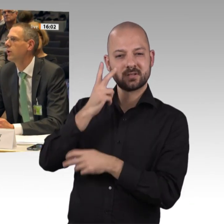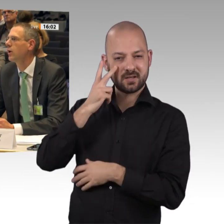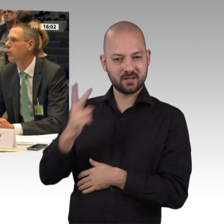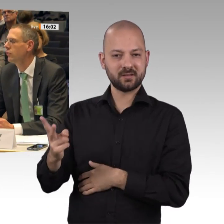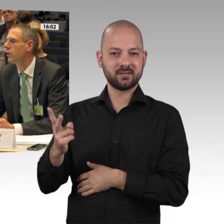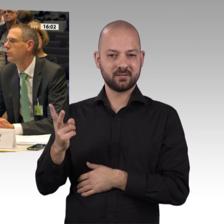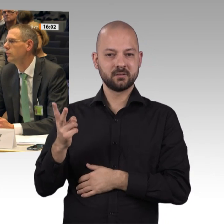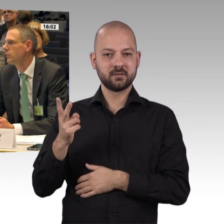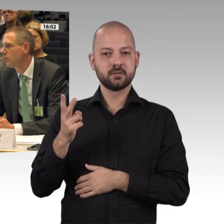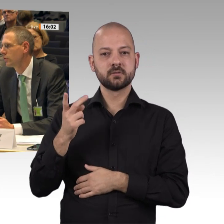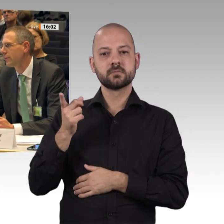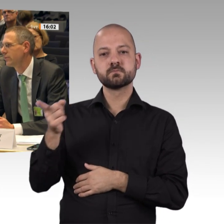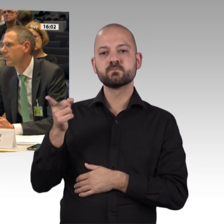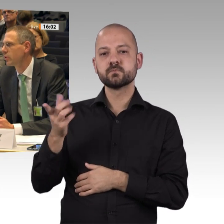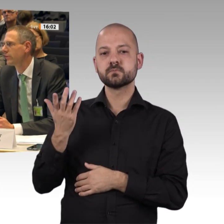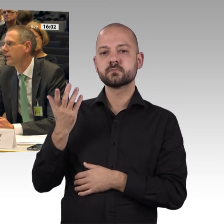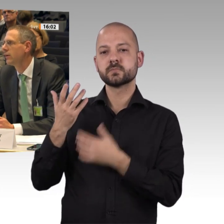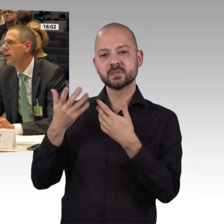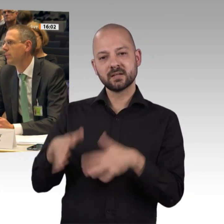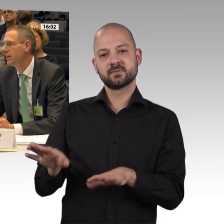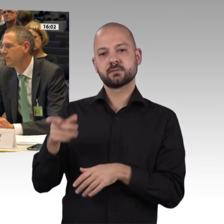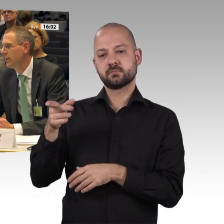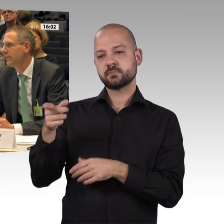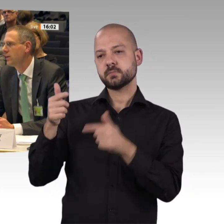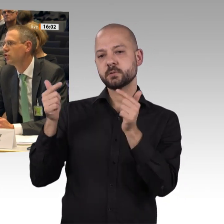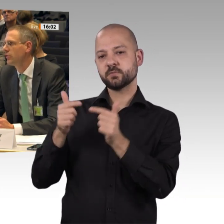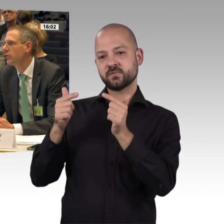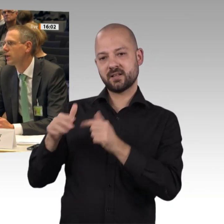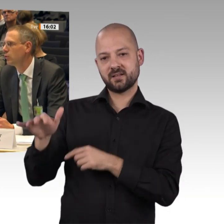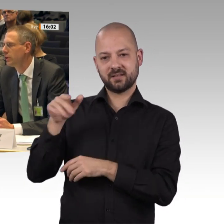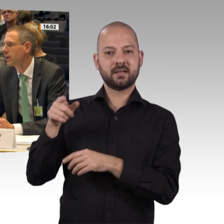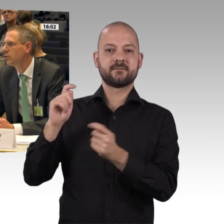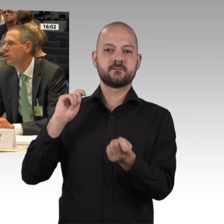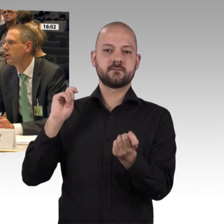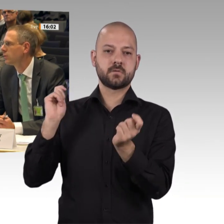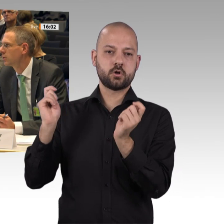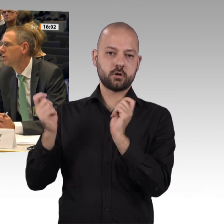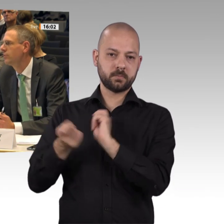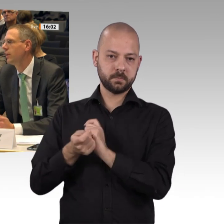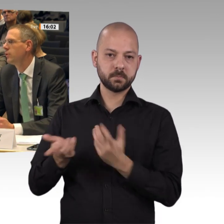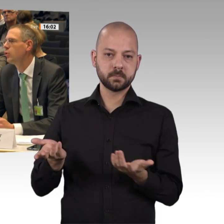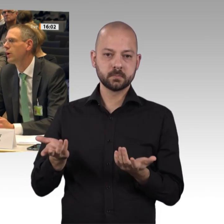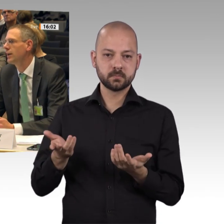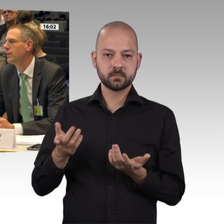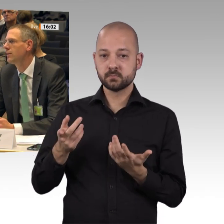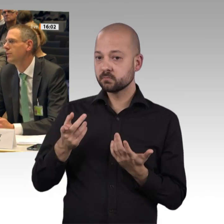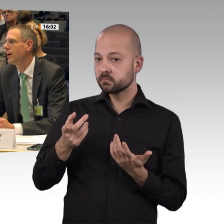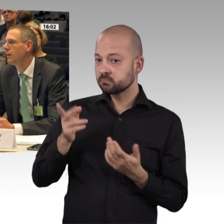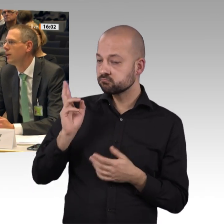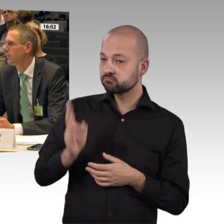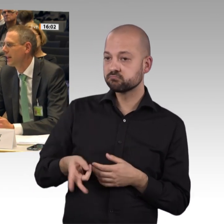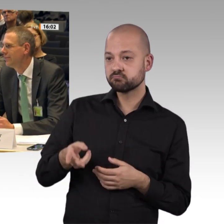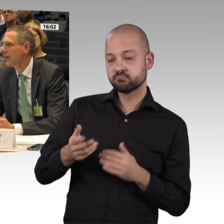5 oder 7%, sondern in der Größenordnung von 25% bei den Fallzahlen stationärer Unterbringung. Und dann können Sie selber hochrechnen, dass